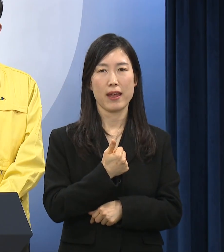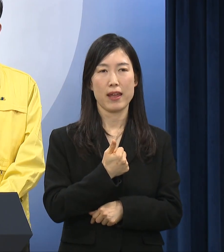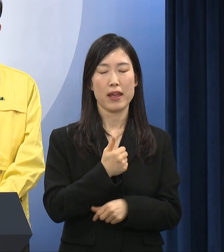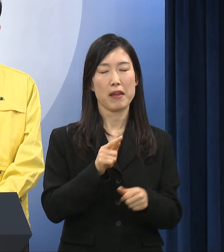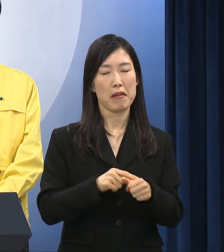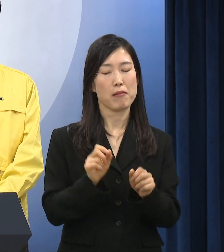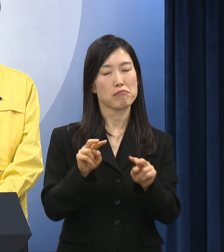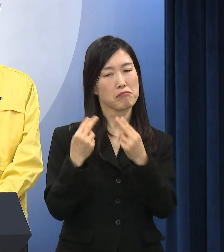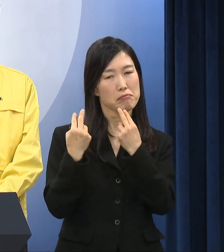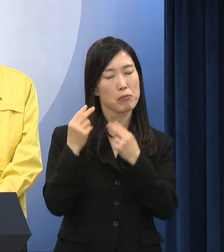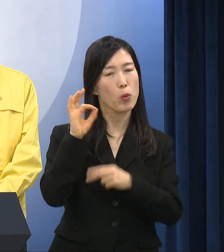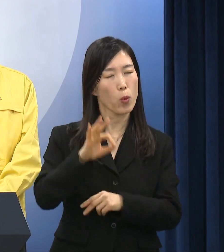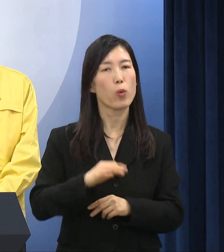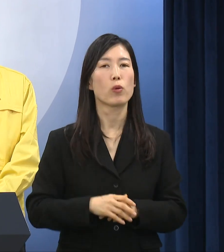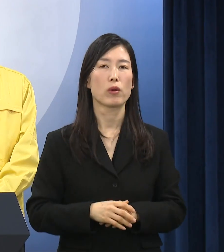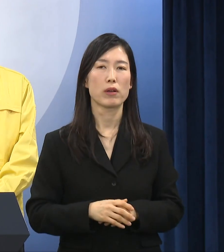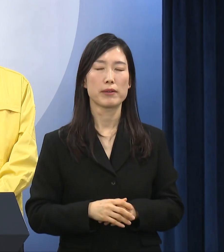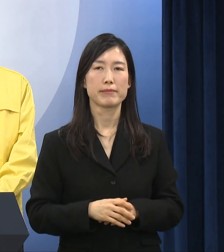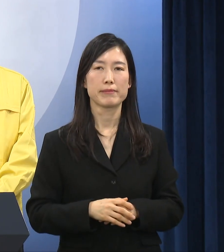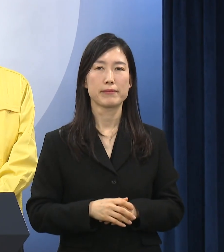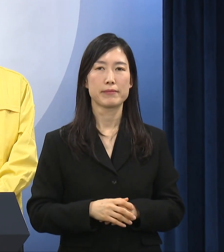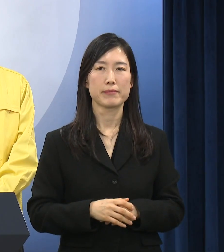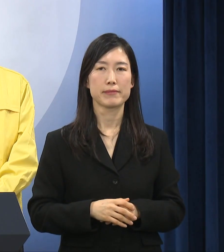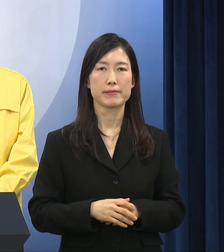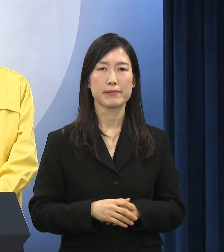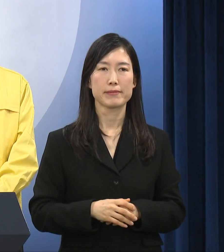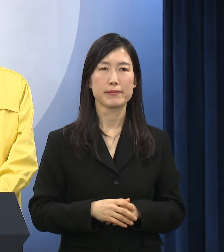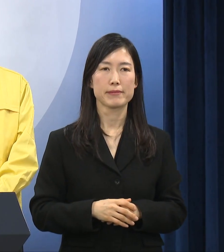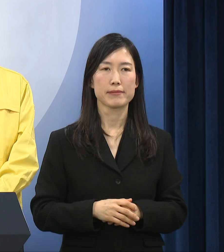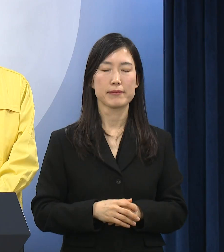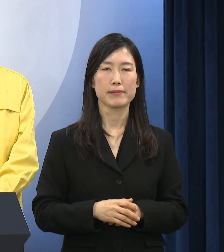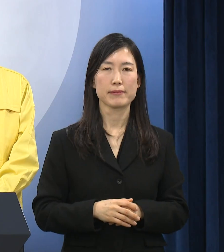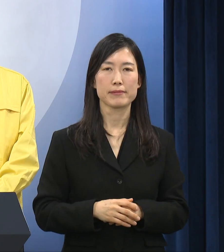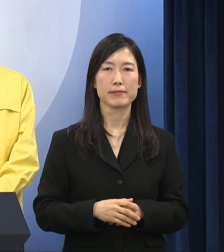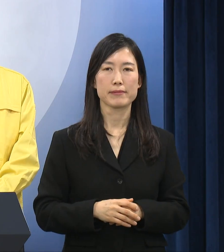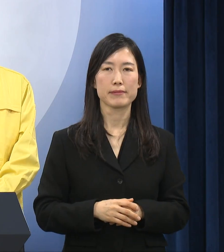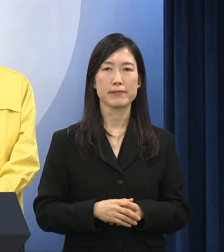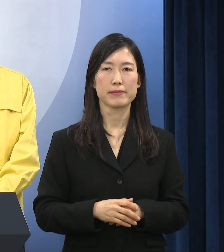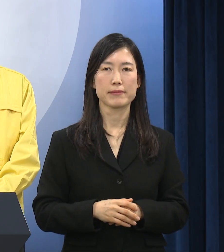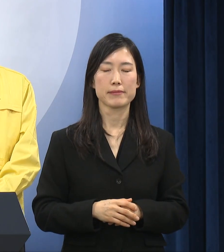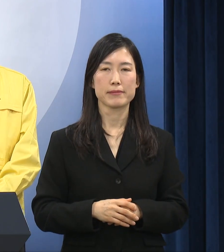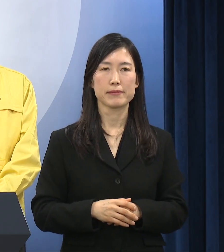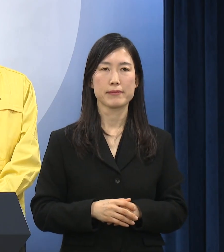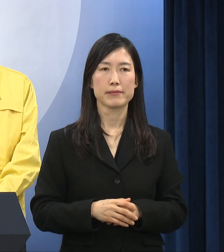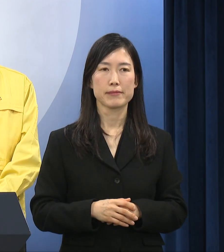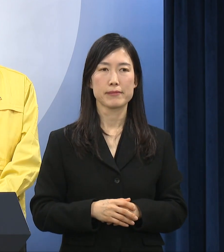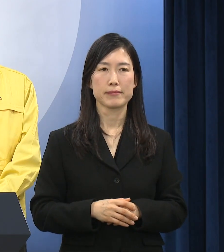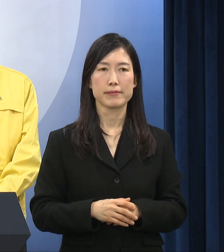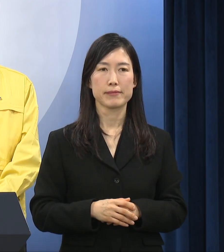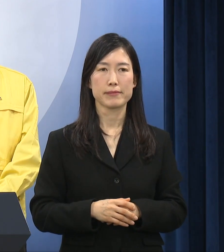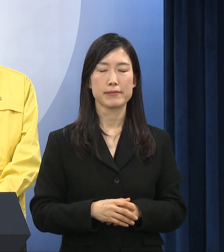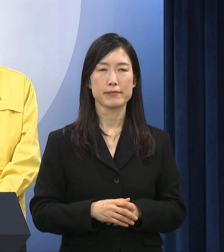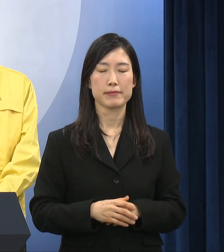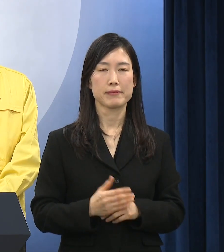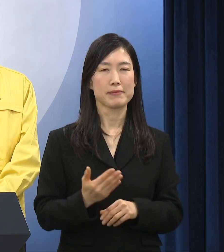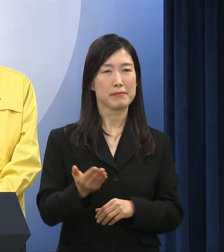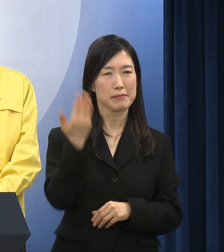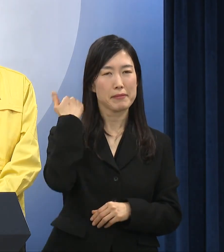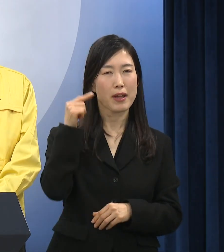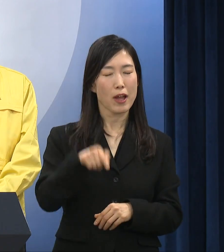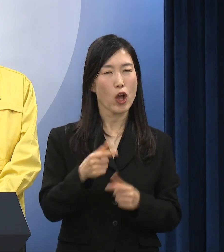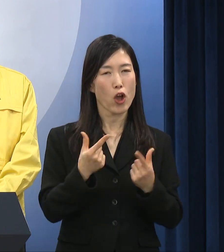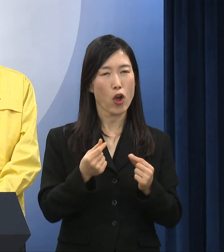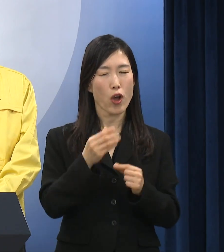보면 그때는 단기적인 영향을 그치고 바로